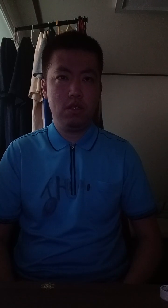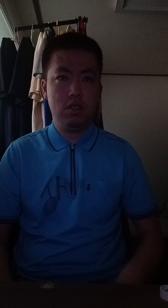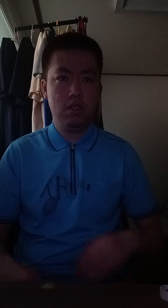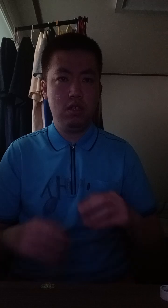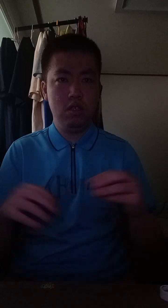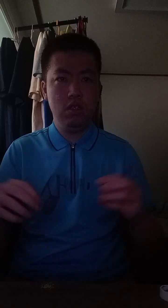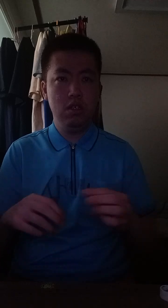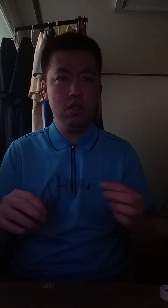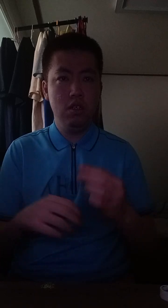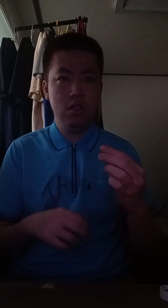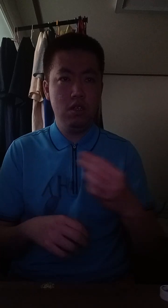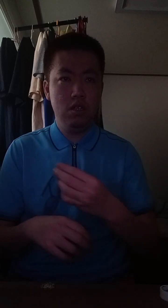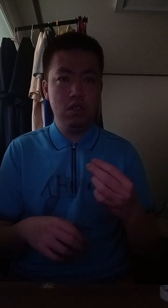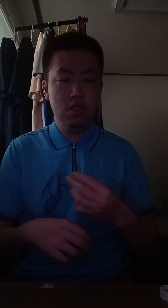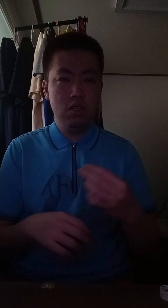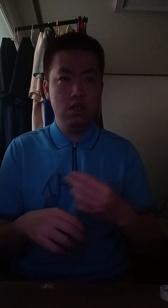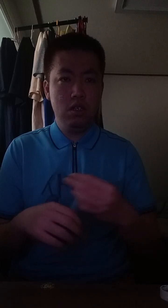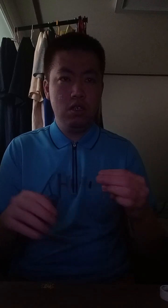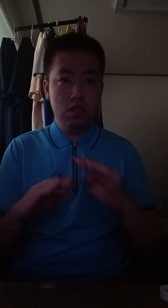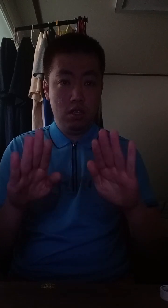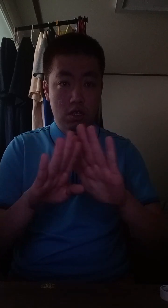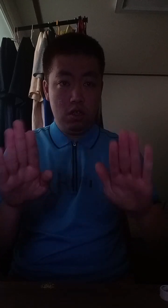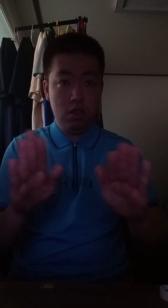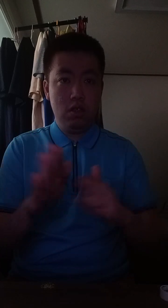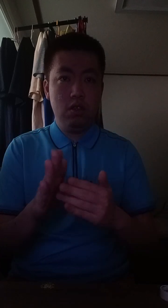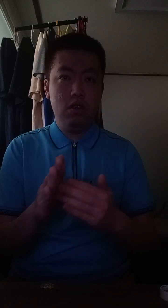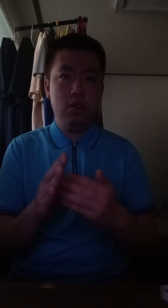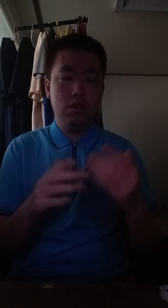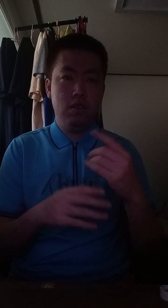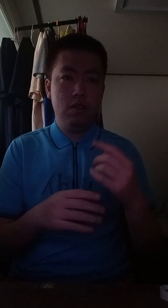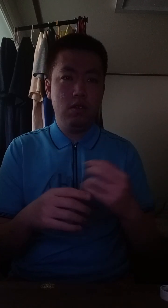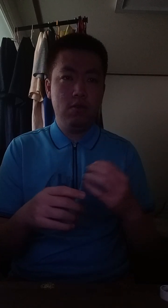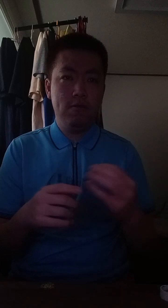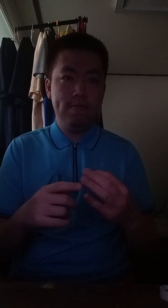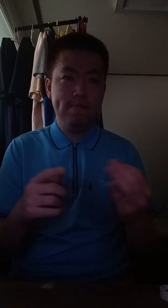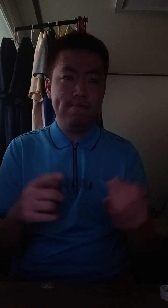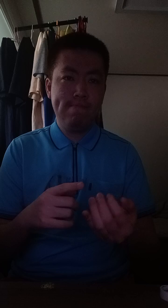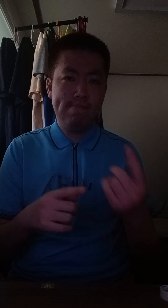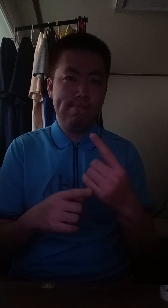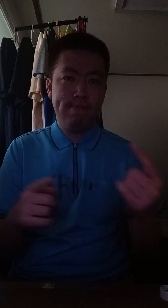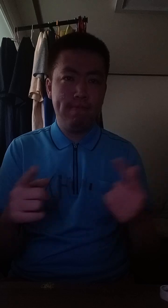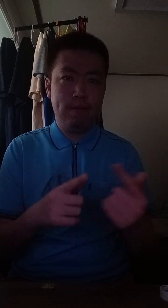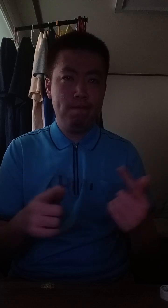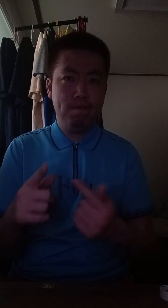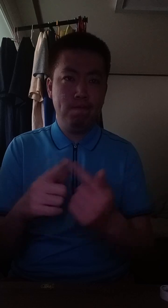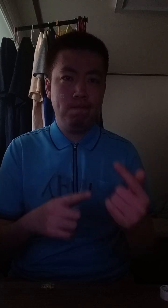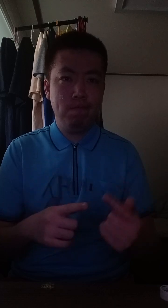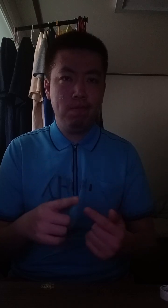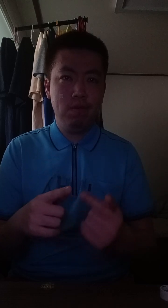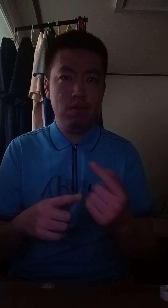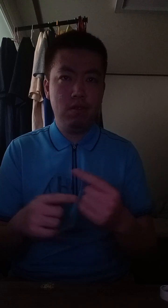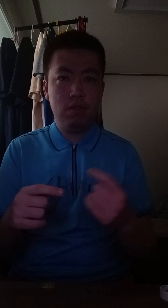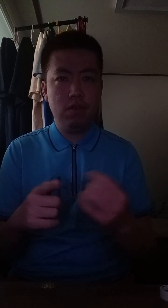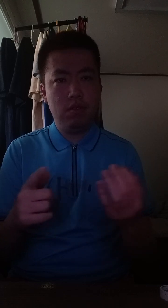승강장으로 전동차가 들어오면 자동으로 펼쳐지는 안전발판이 서면역 승강장 한 곳에서 운영 중이지만 안전성 검증 등의 문제로